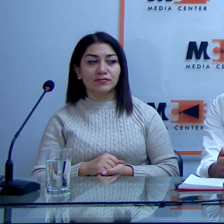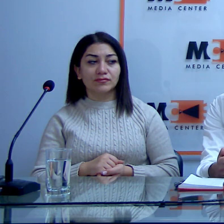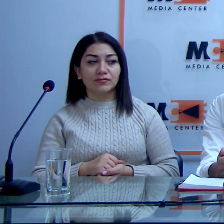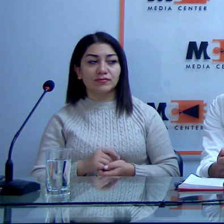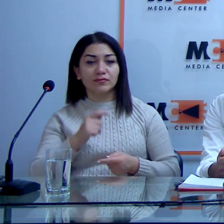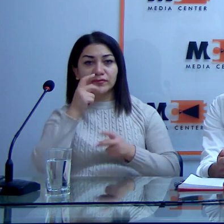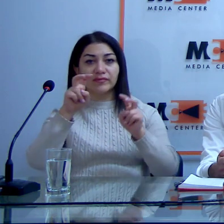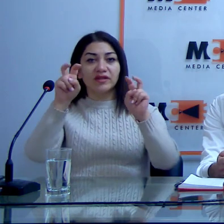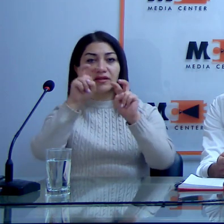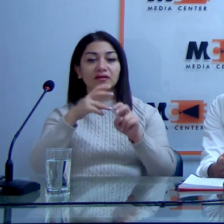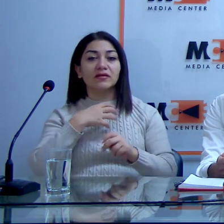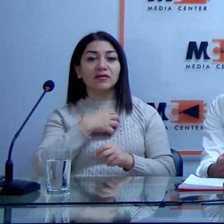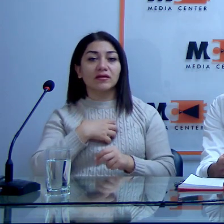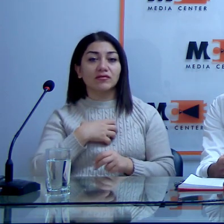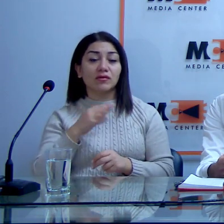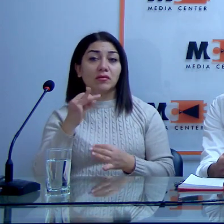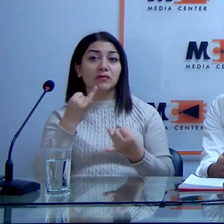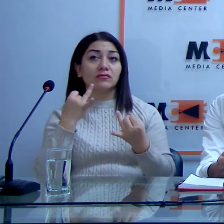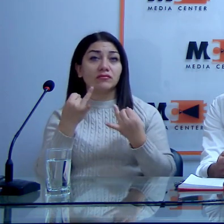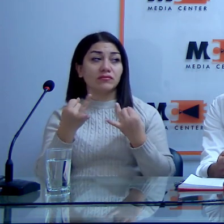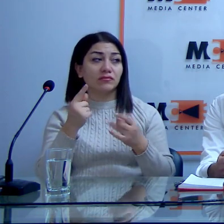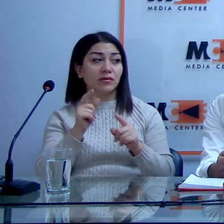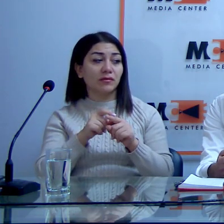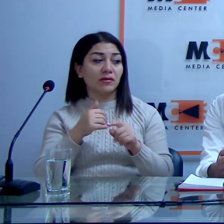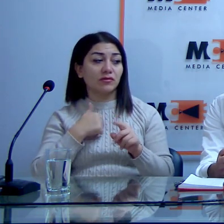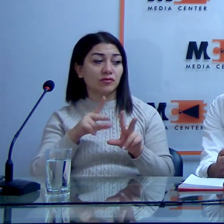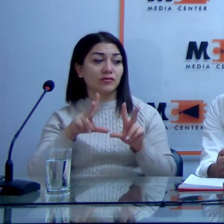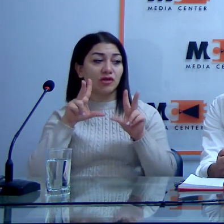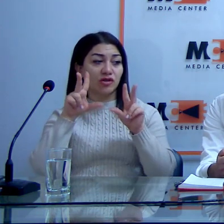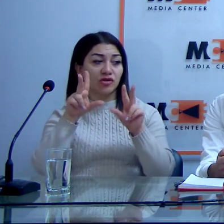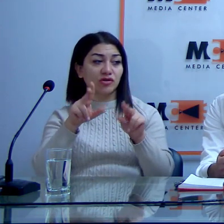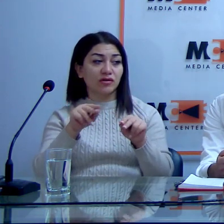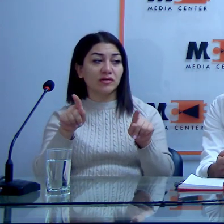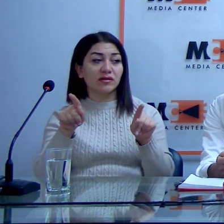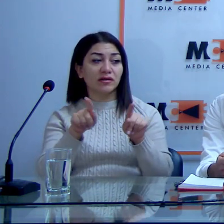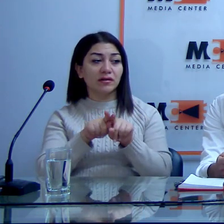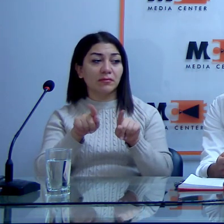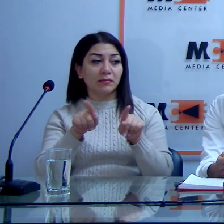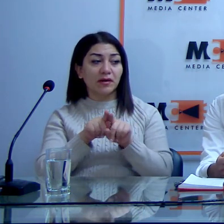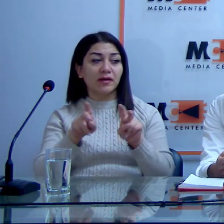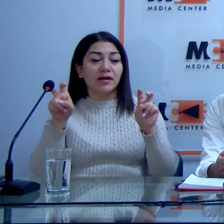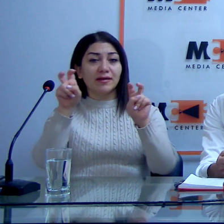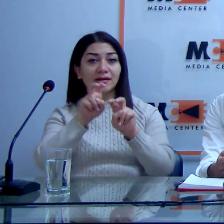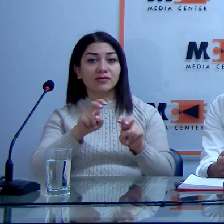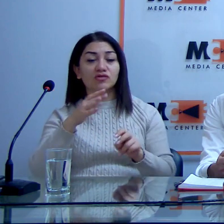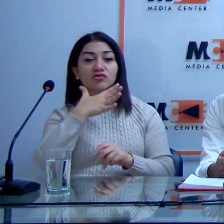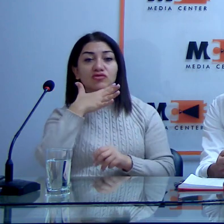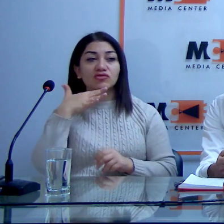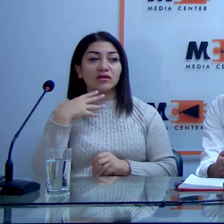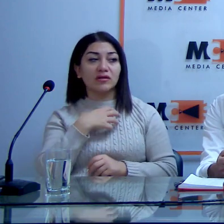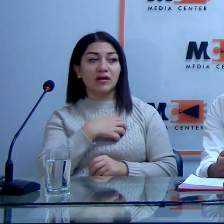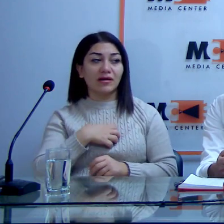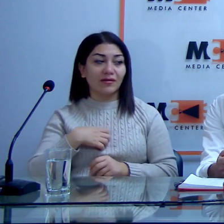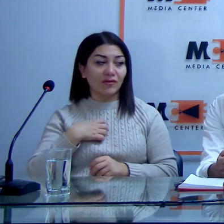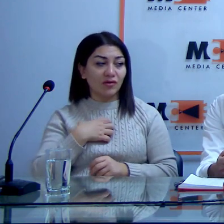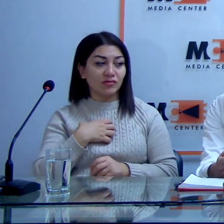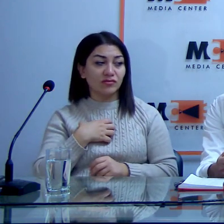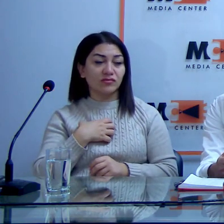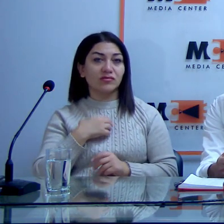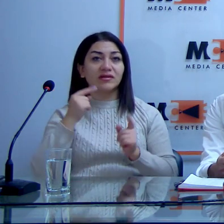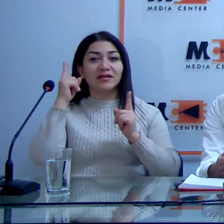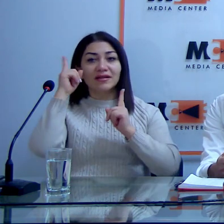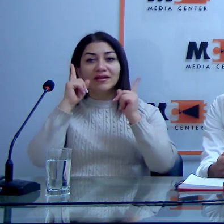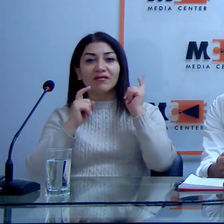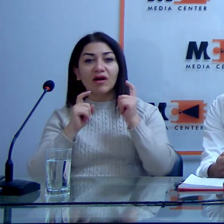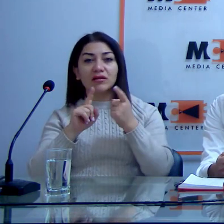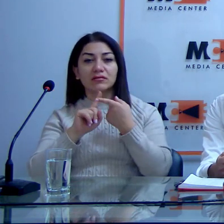Հետազոտության կարևորության մասին խոսելով, մեկ բան էլ նշեմ, որ նմանատիպ հետազոտությունները շատ կարևոր են տվյալահեն